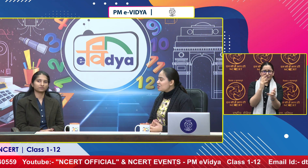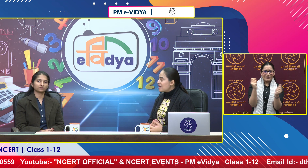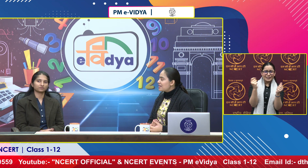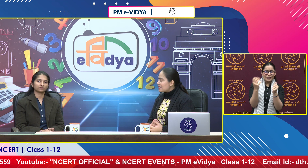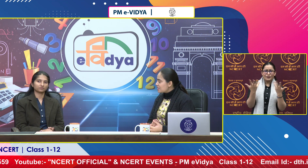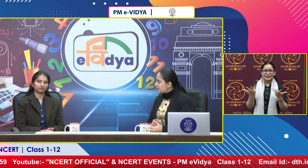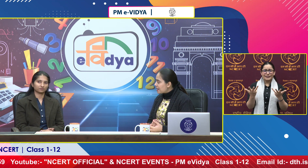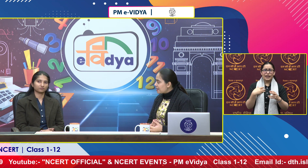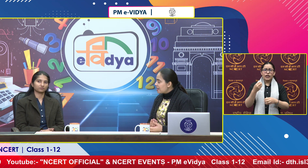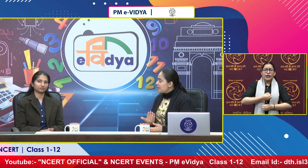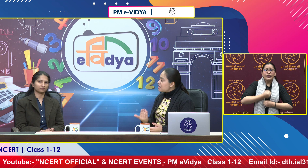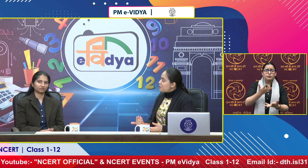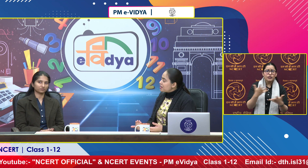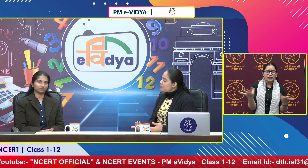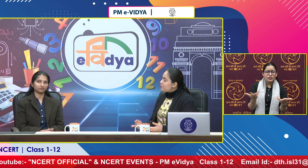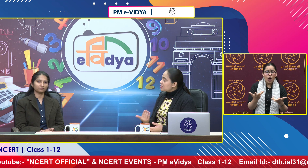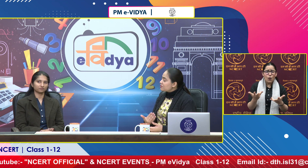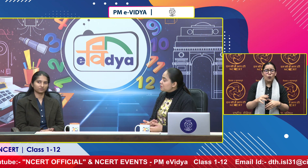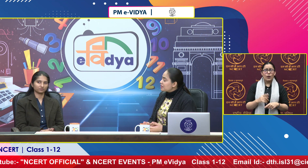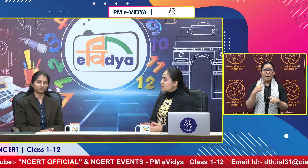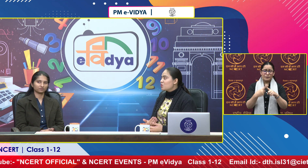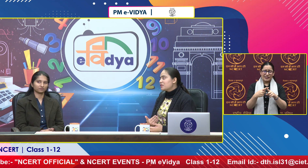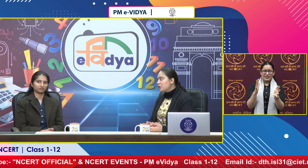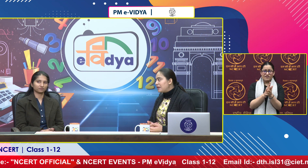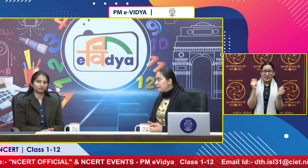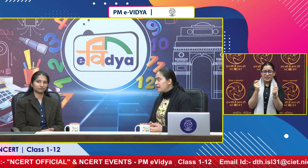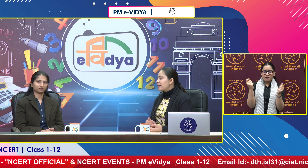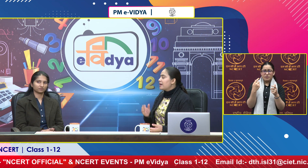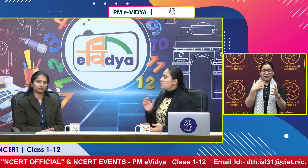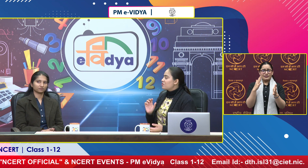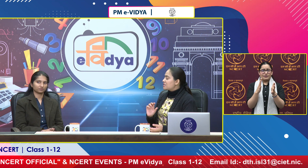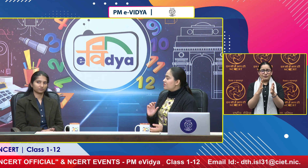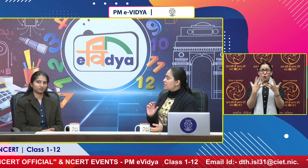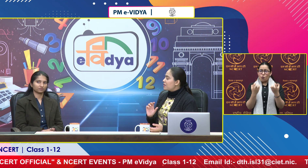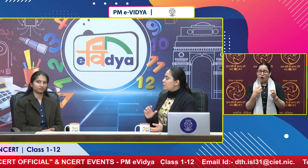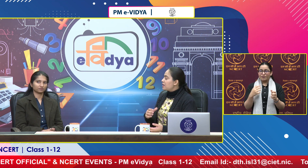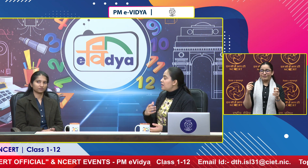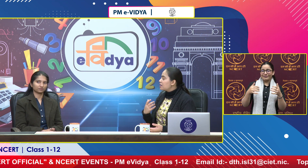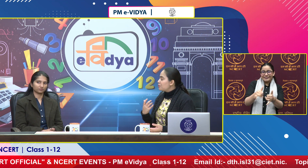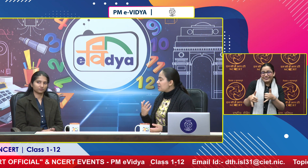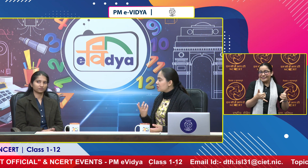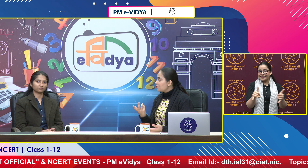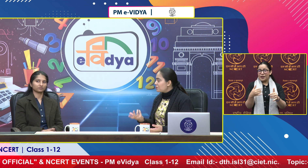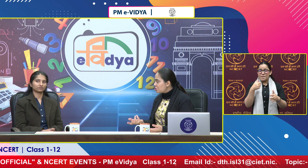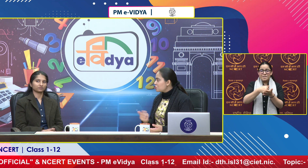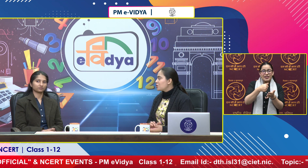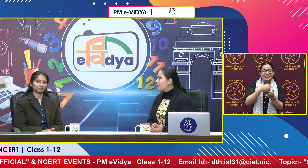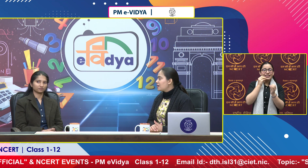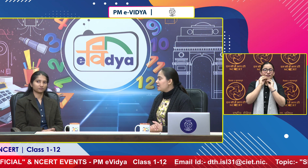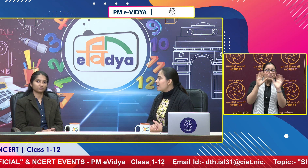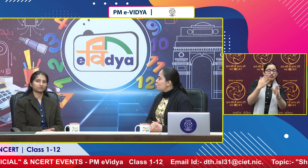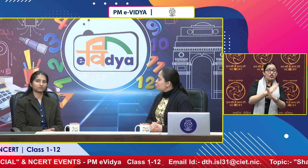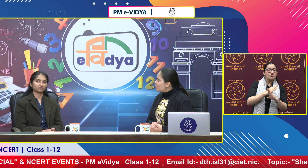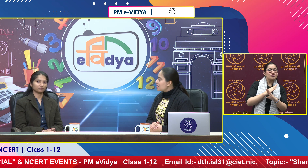अगर बताना चाहें कैसे बताएंगे, या फिर हमें फेस्टिवल पर किसी को सेलिब्रेट करना है, उस फेस्टिवल के बारे में एक बेसिक इन्फॉर्मेशन